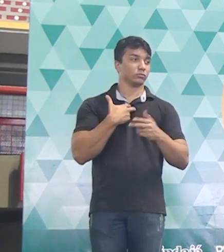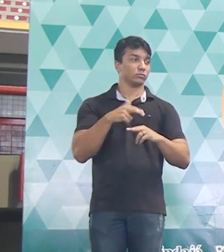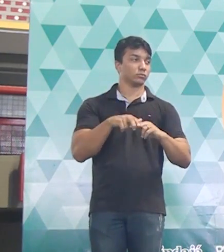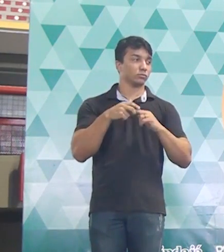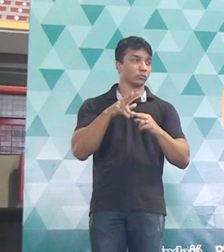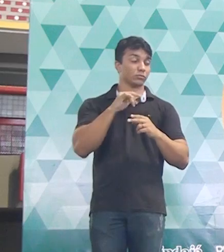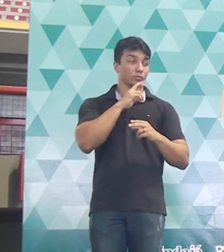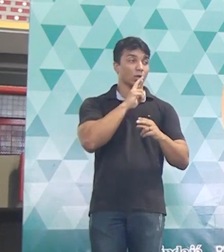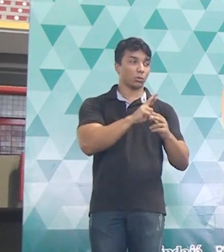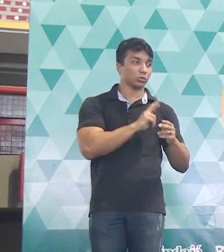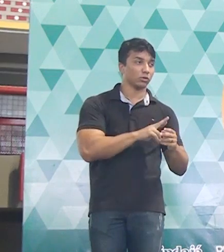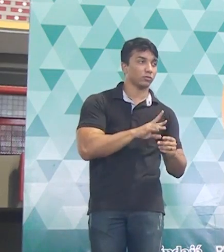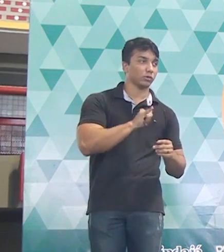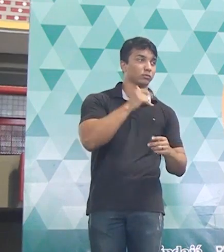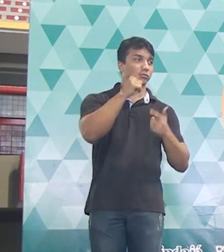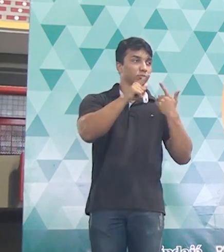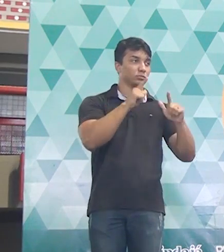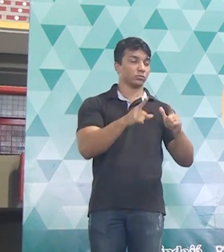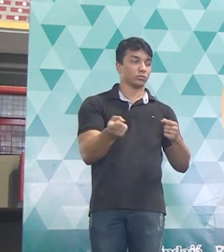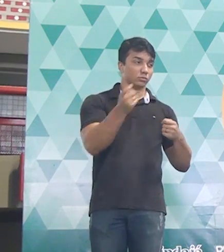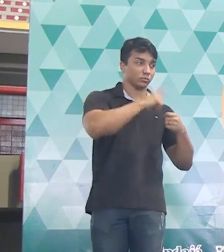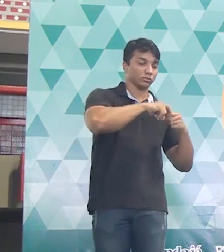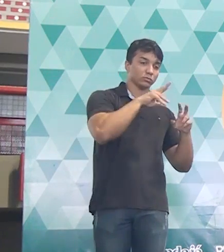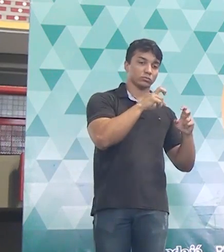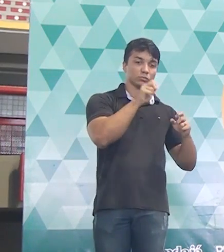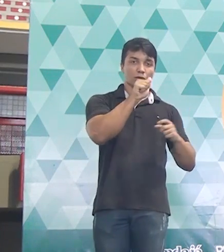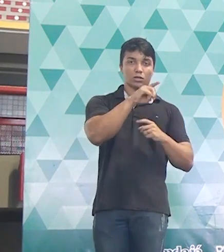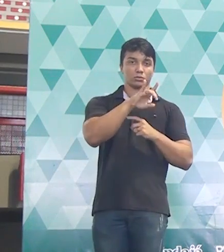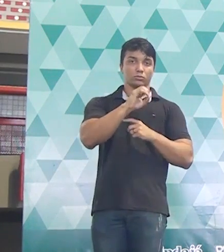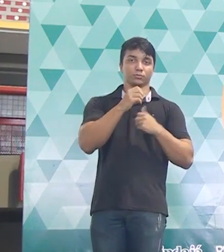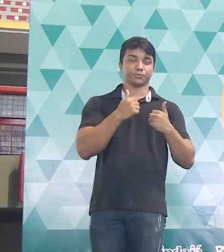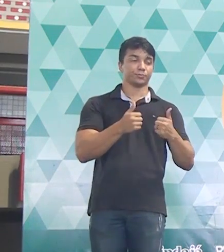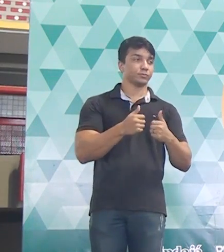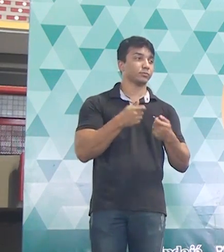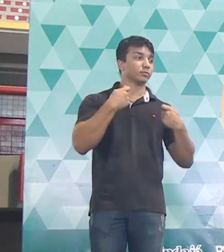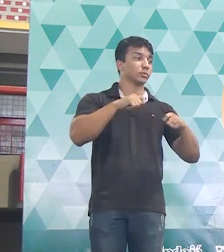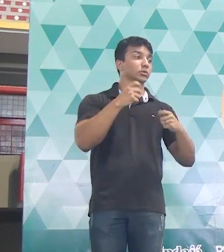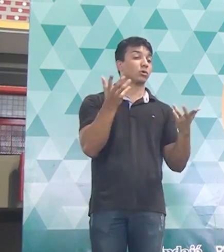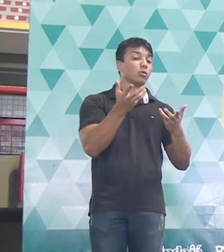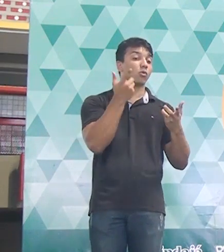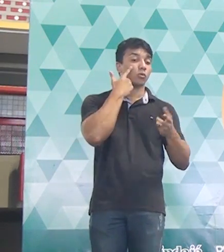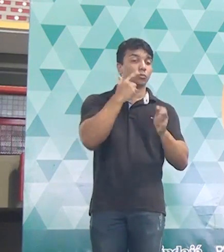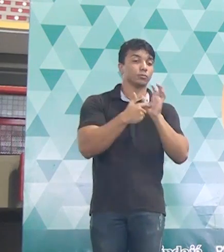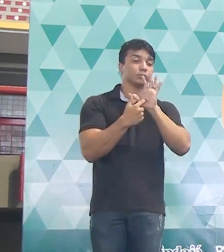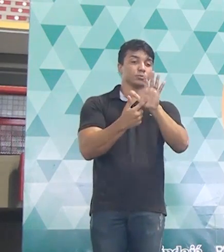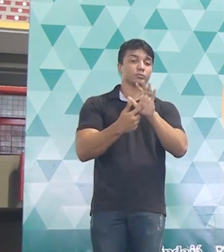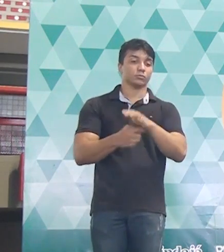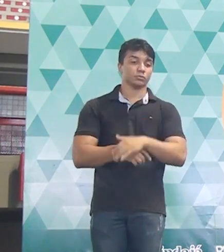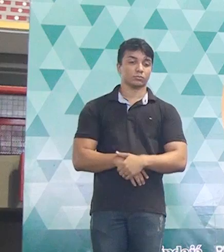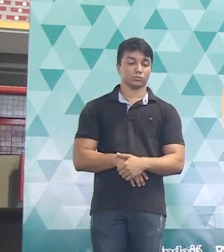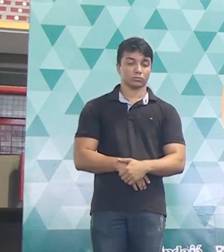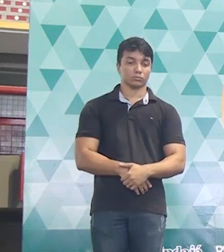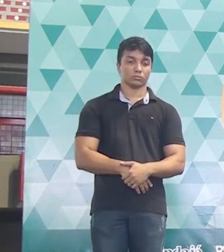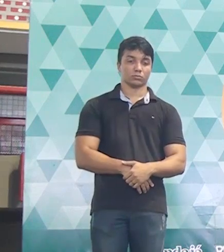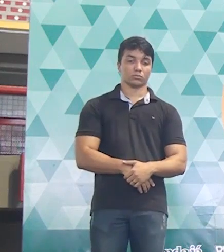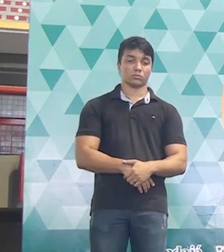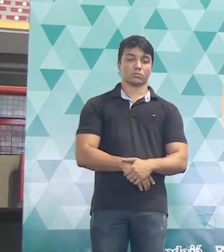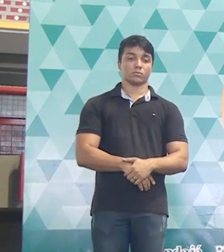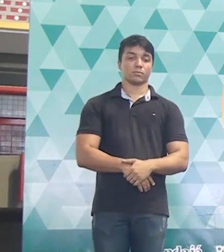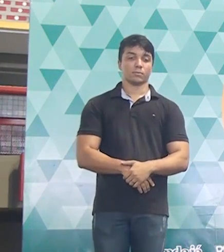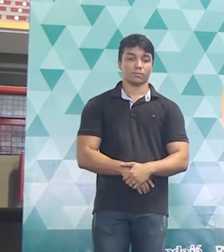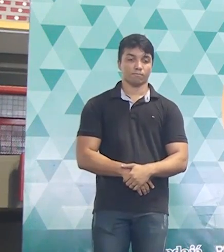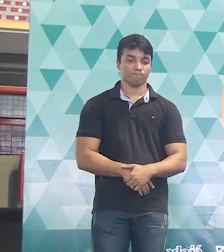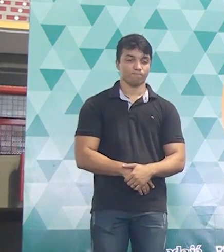mais questões e a gente vai voltar a falar sobre ácidos. A gente precisa agora começar a